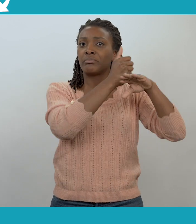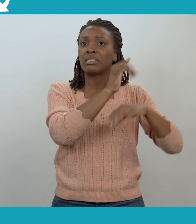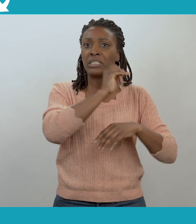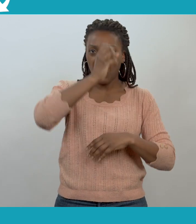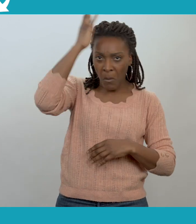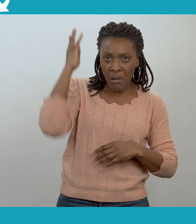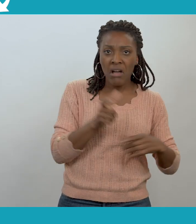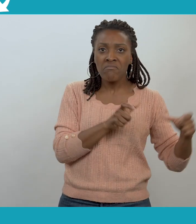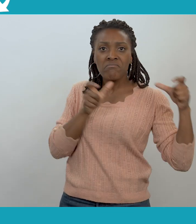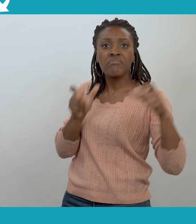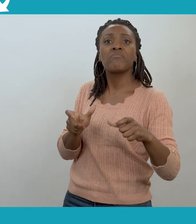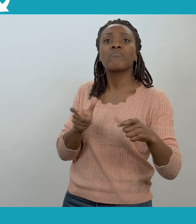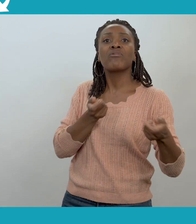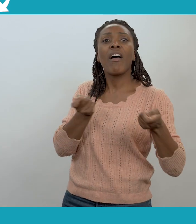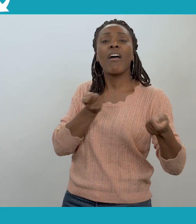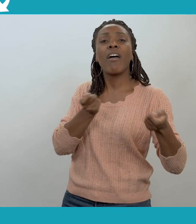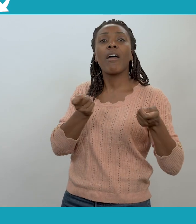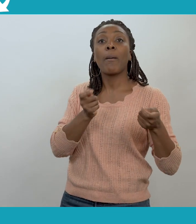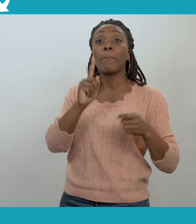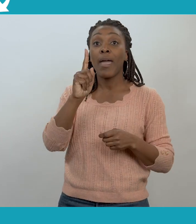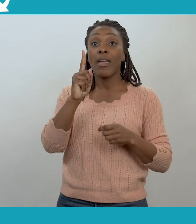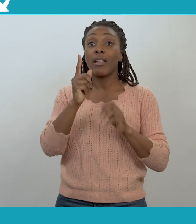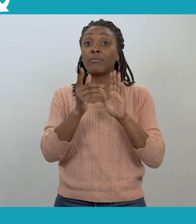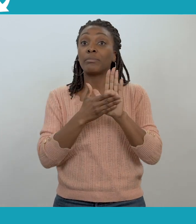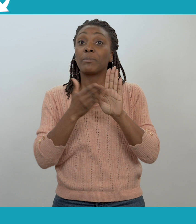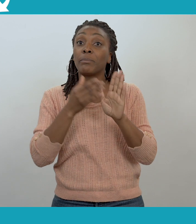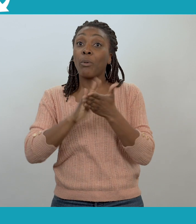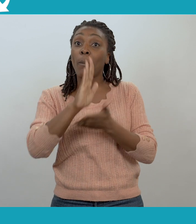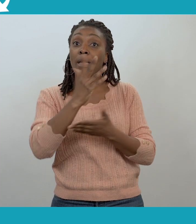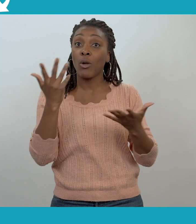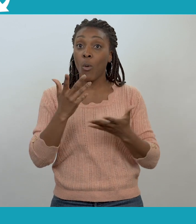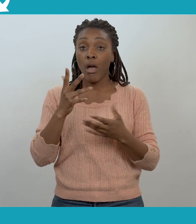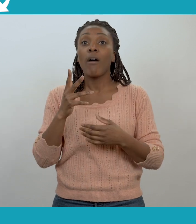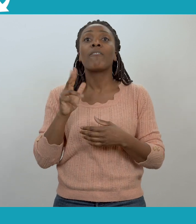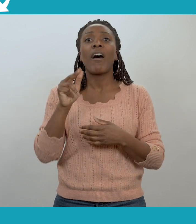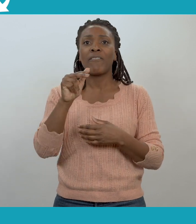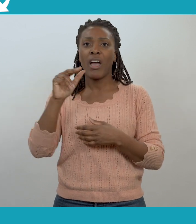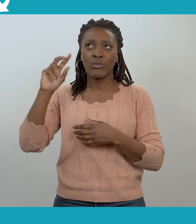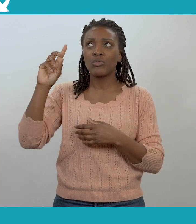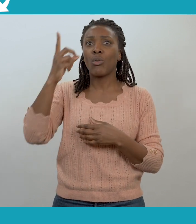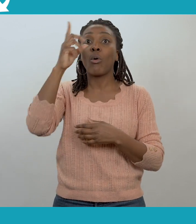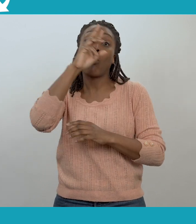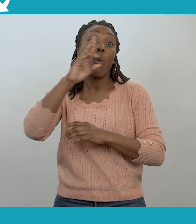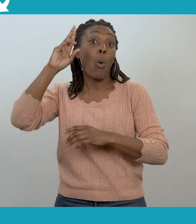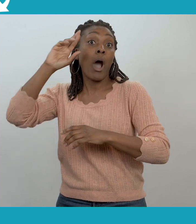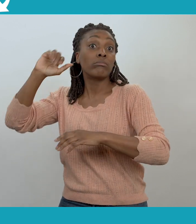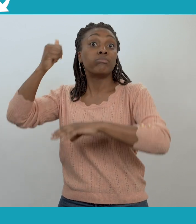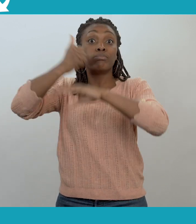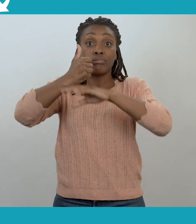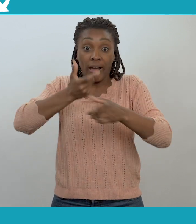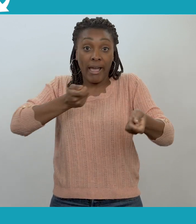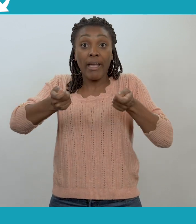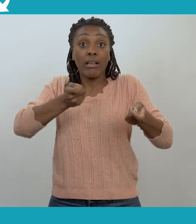romain. Mais les Écritures ont promis qu'un jour, leur Dieu viendrait régner sur son peuple en tant que roi. Pour cette